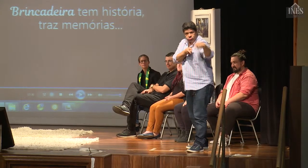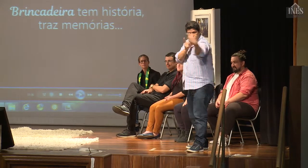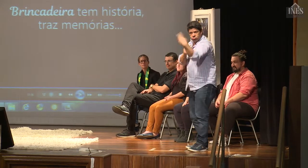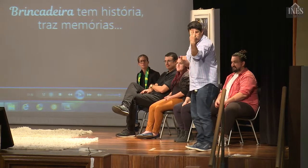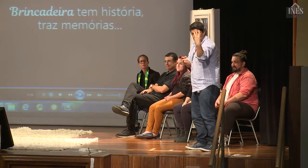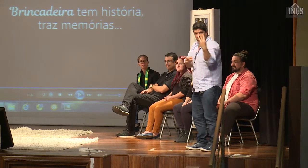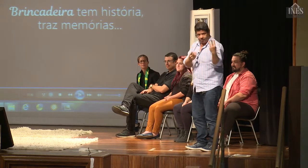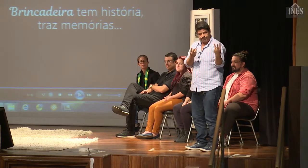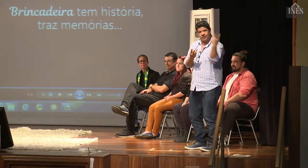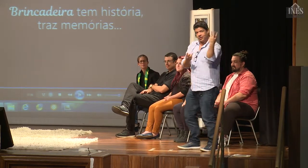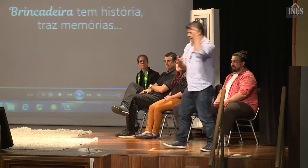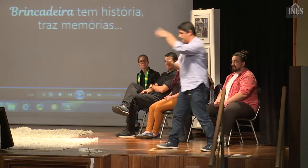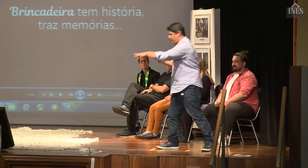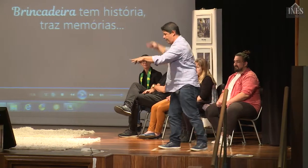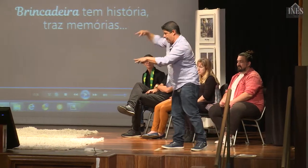Que eram de 3 e 3.